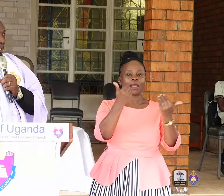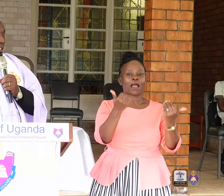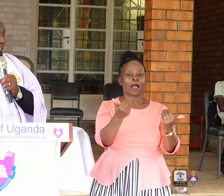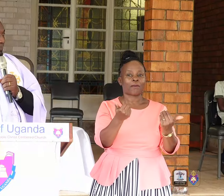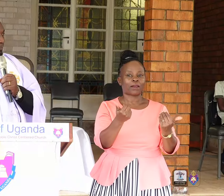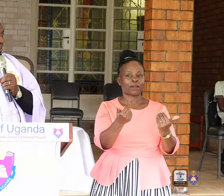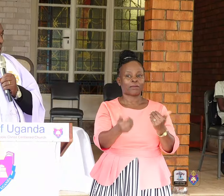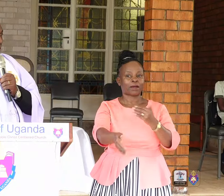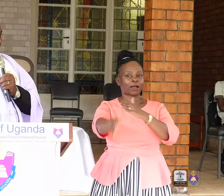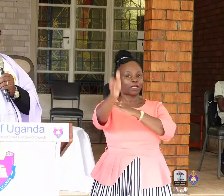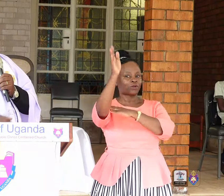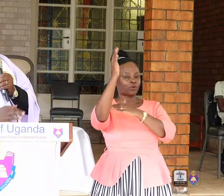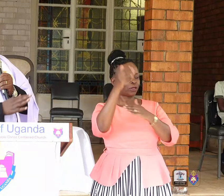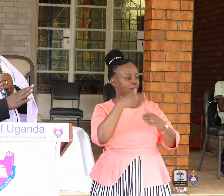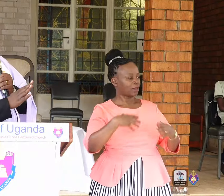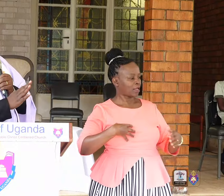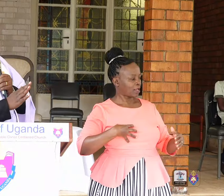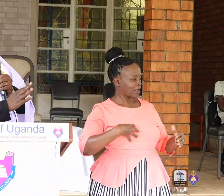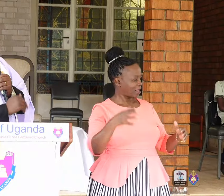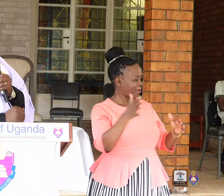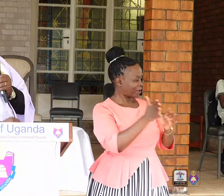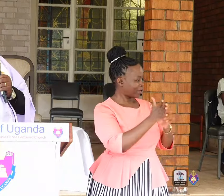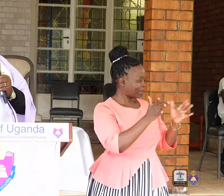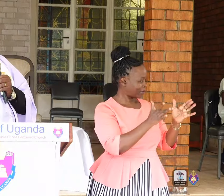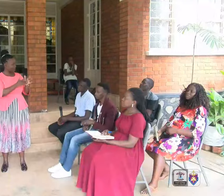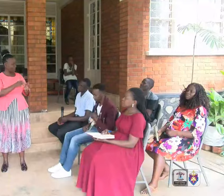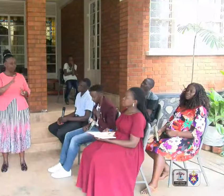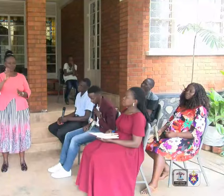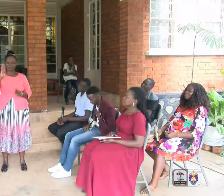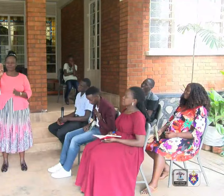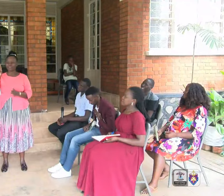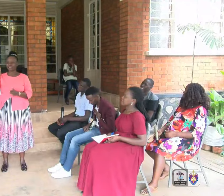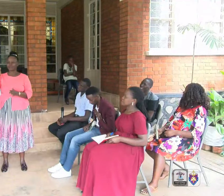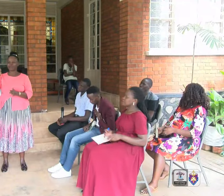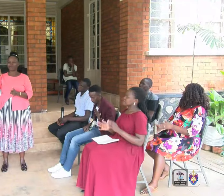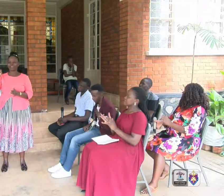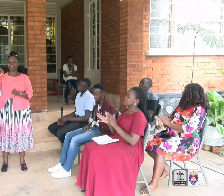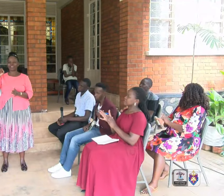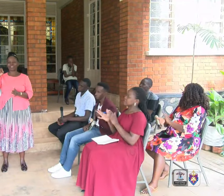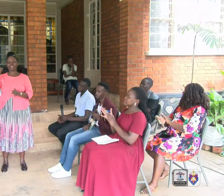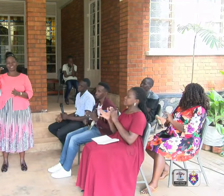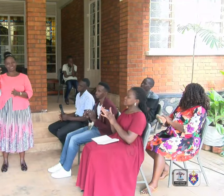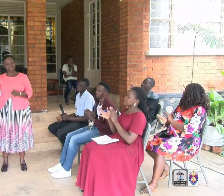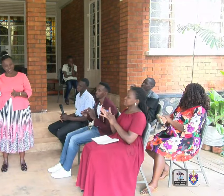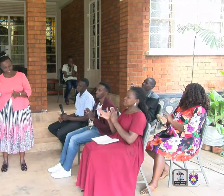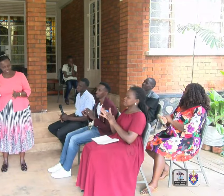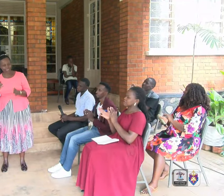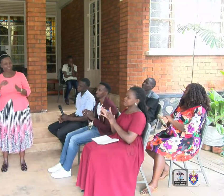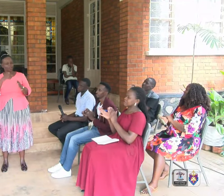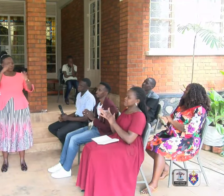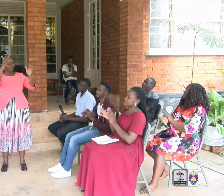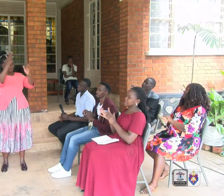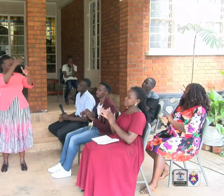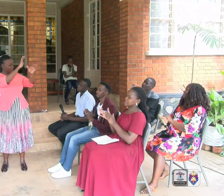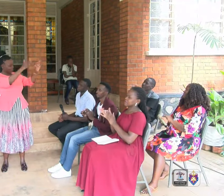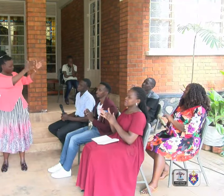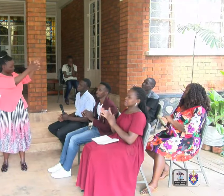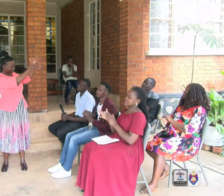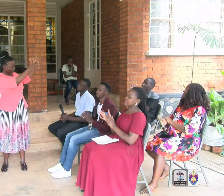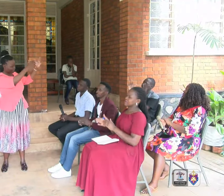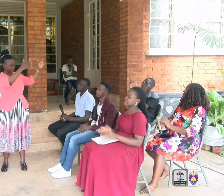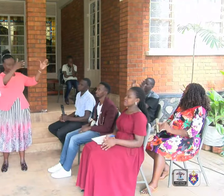Katonda abagagga ba Yesu aba Bethesda Ministries. Bakubireko mu ngalo abaana ba Yesu.